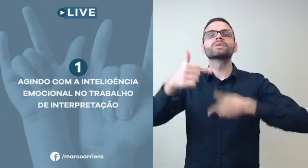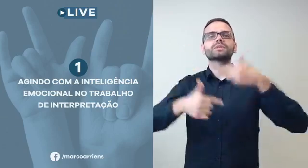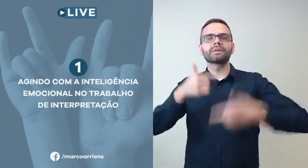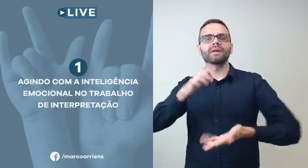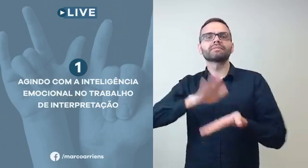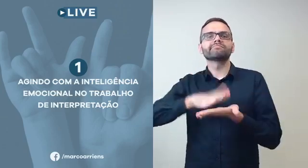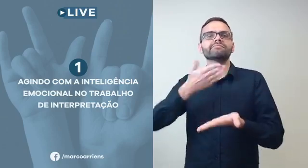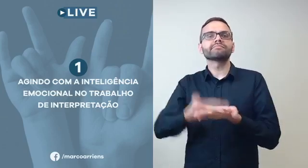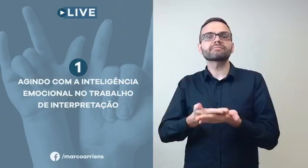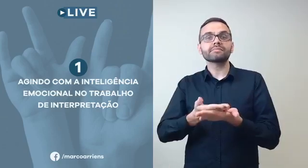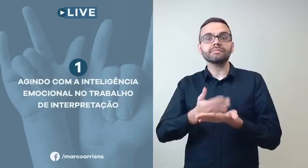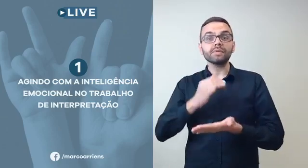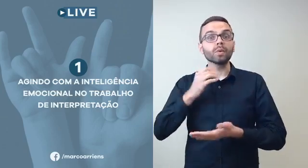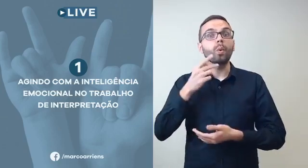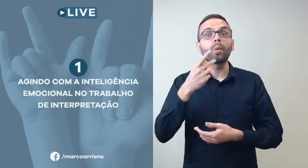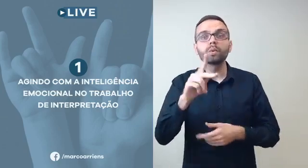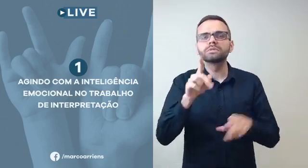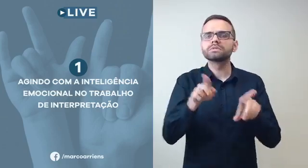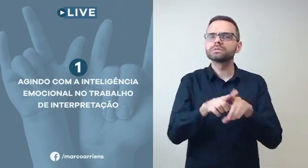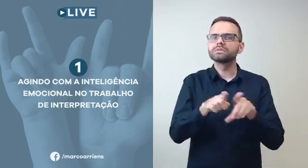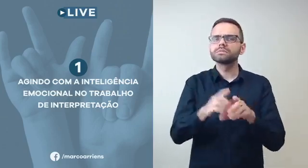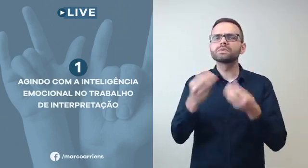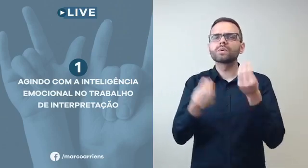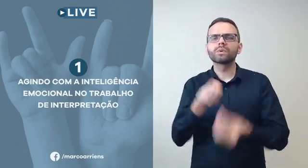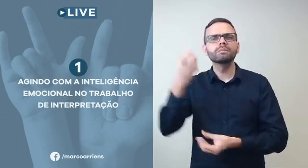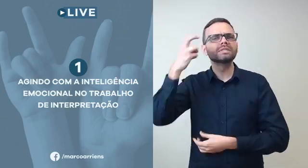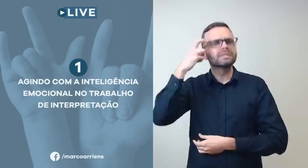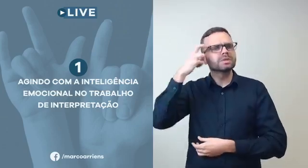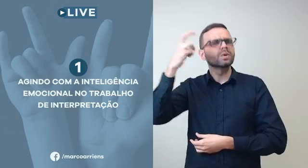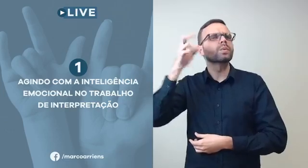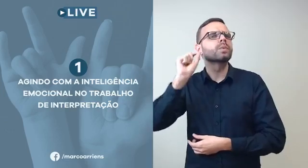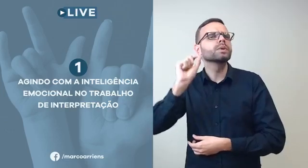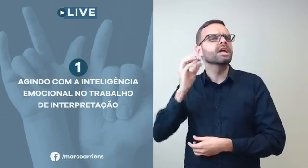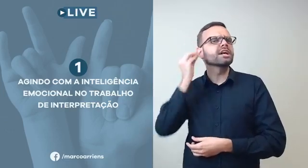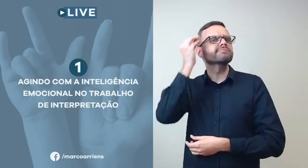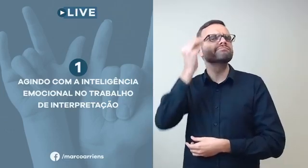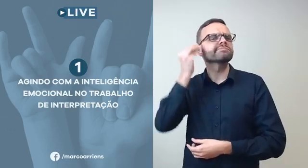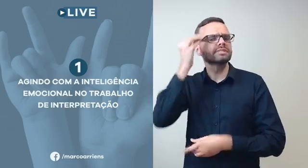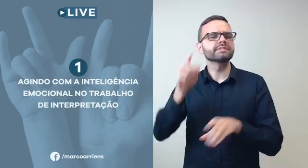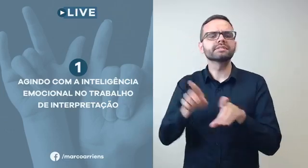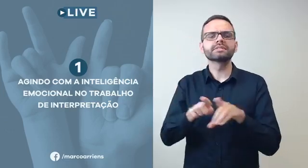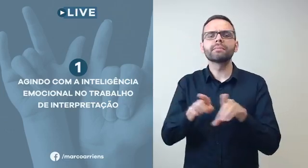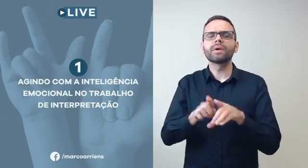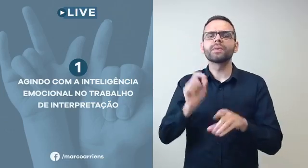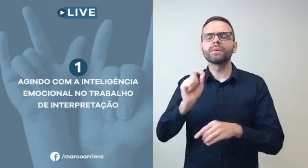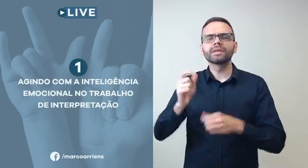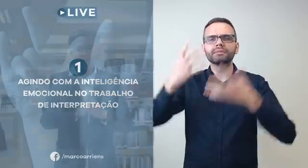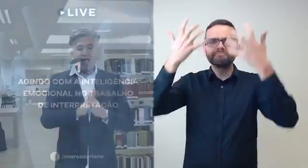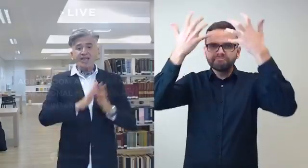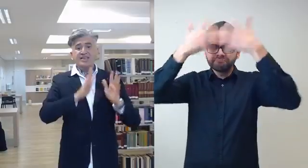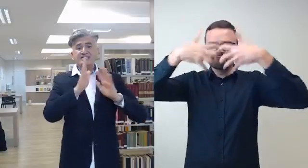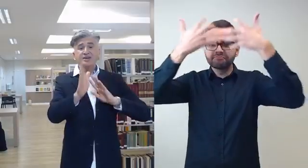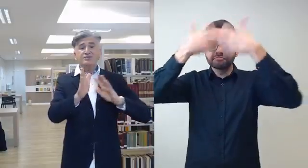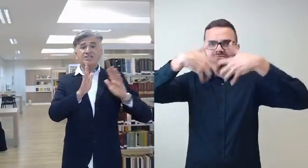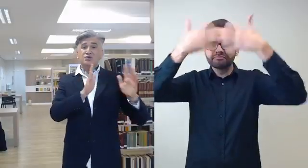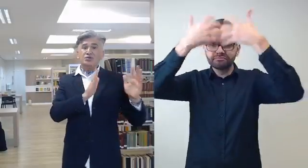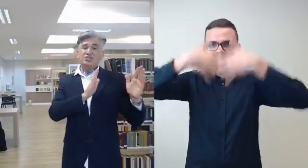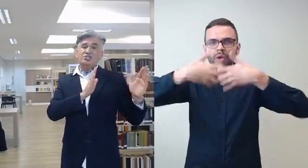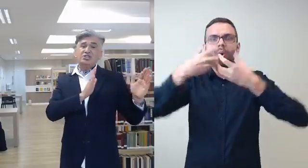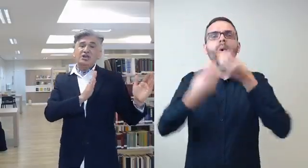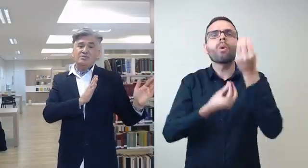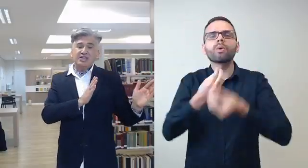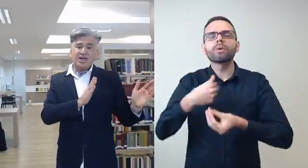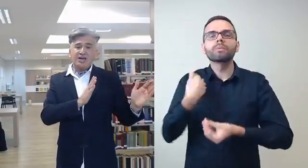grande aspecto, se valer da inteligência emocional. O que eu vou extrair dessa inteligência emocional? A questão da